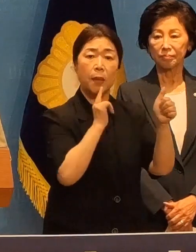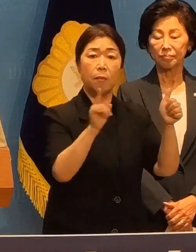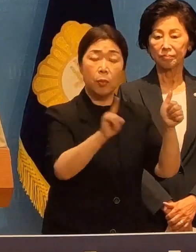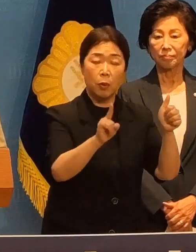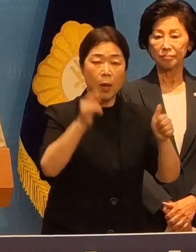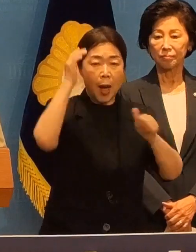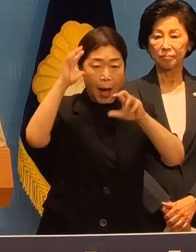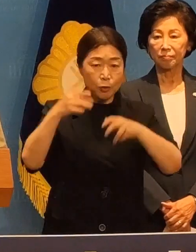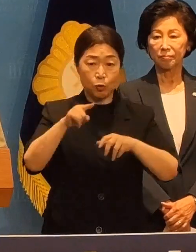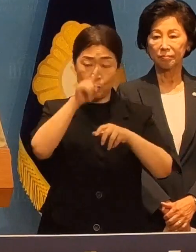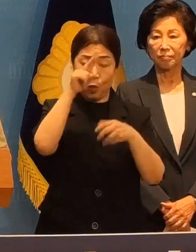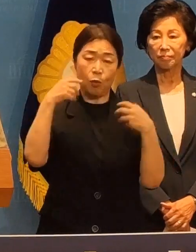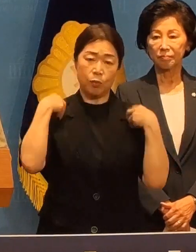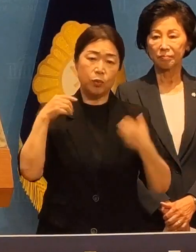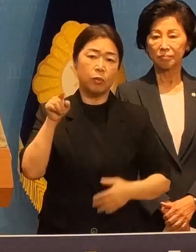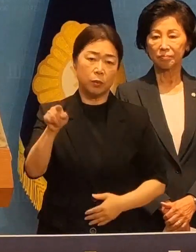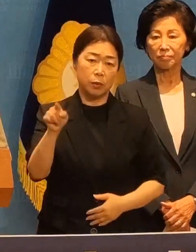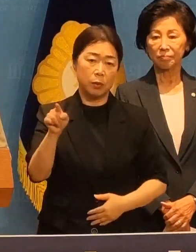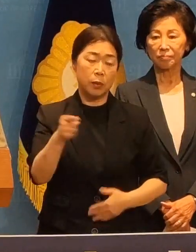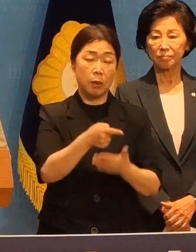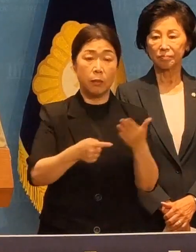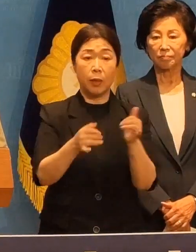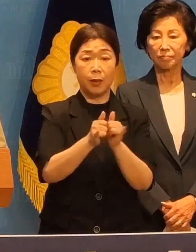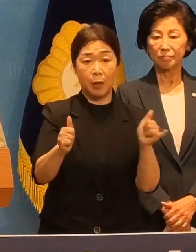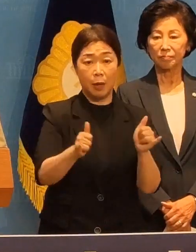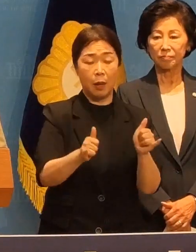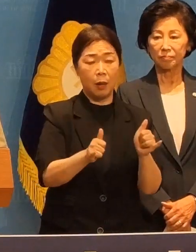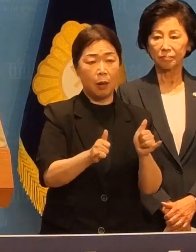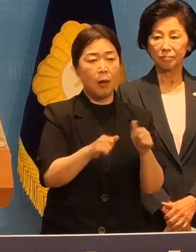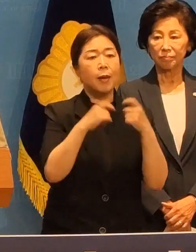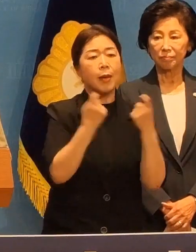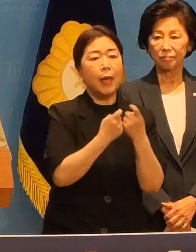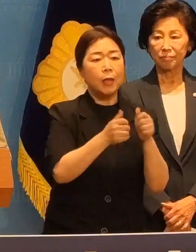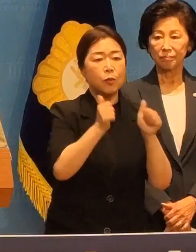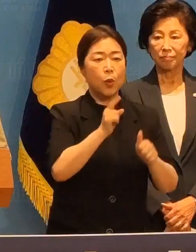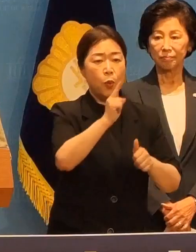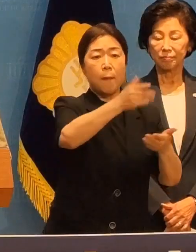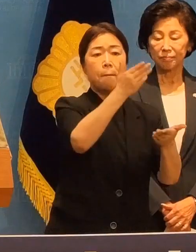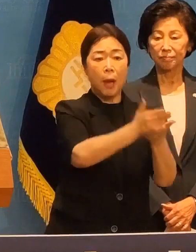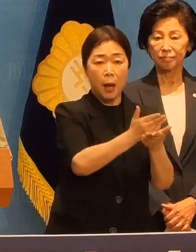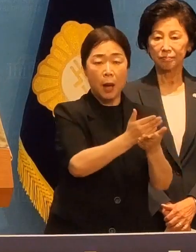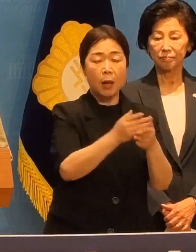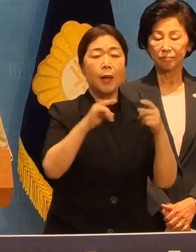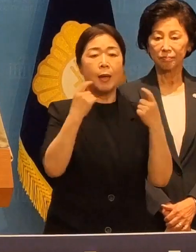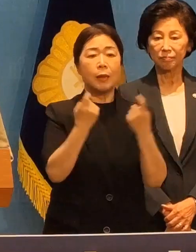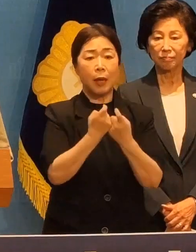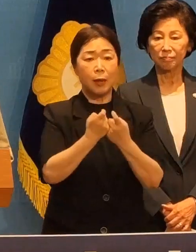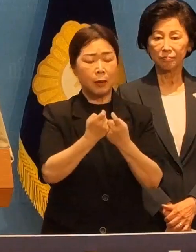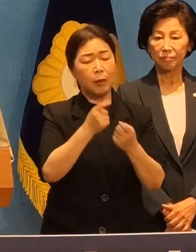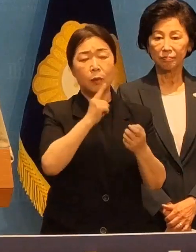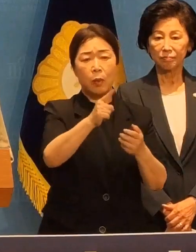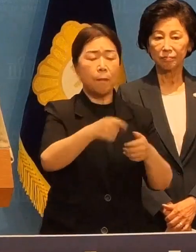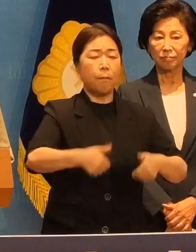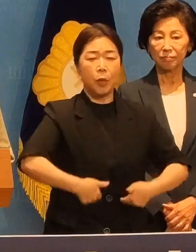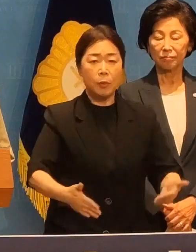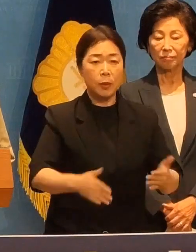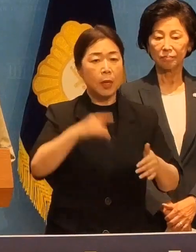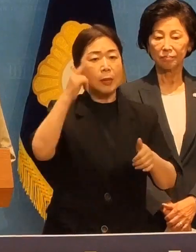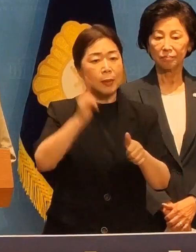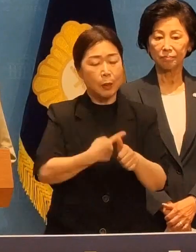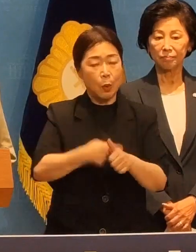우리 정부의 피해자들이 별도의 소송 없이도 효과적인 구제 및 배상을 받을 수